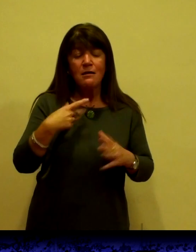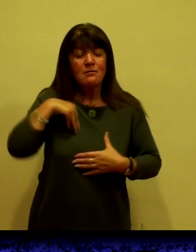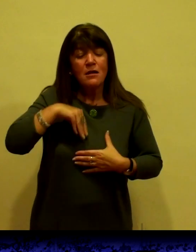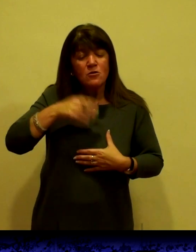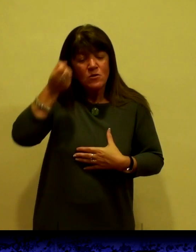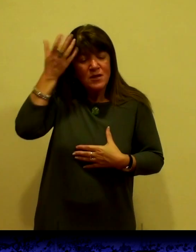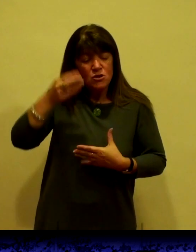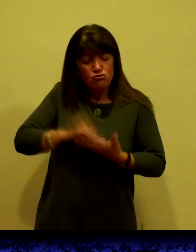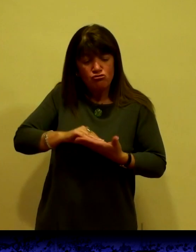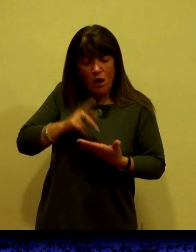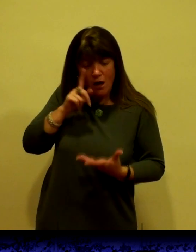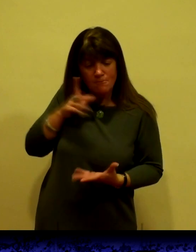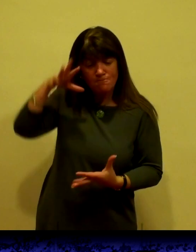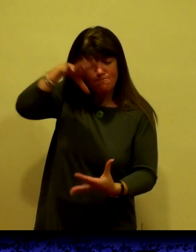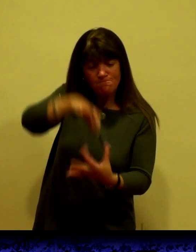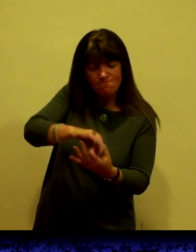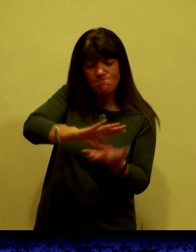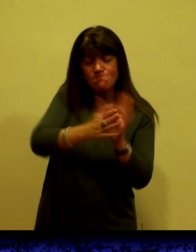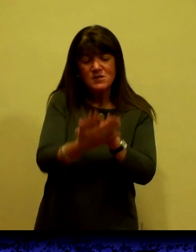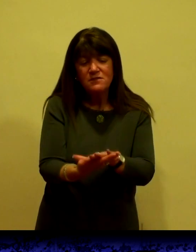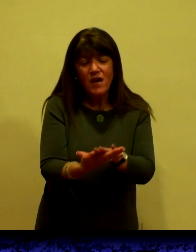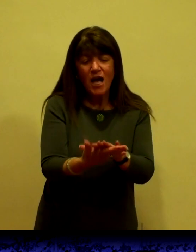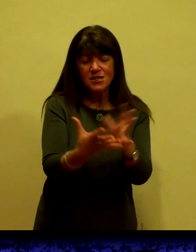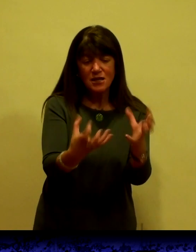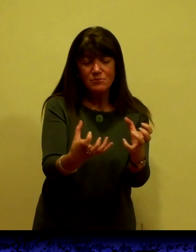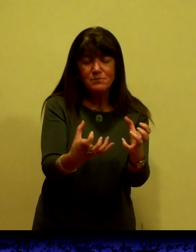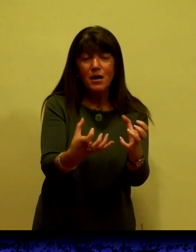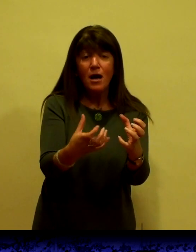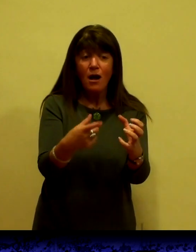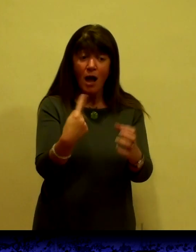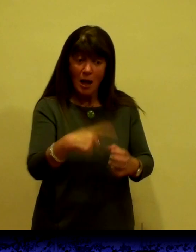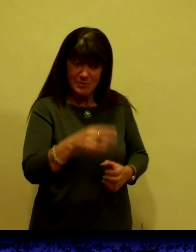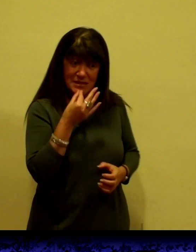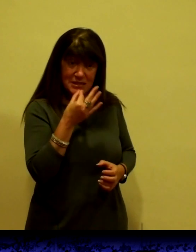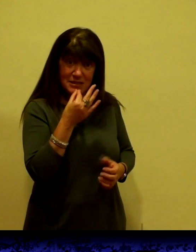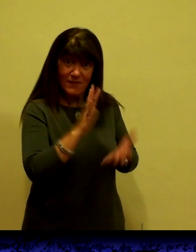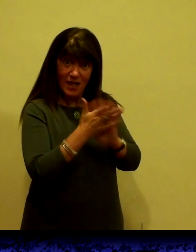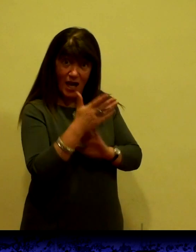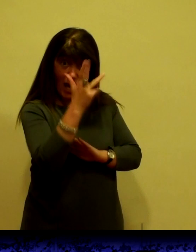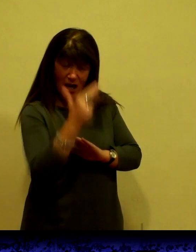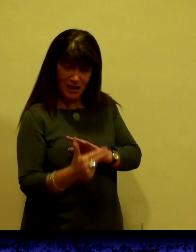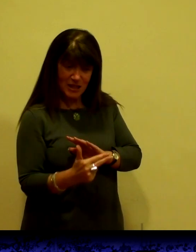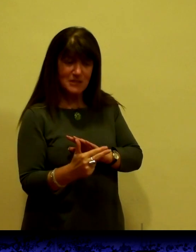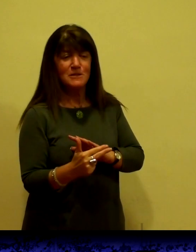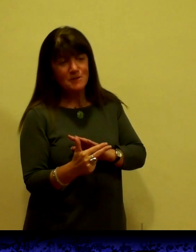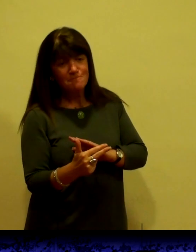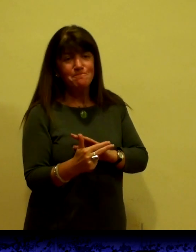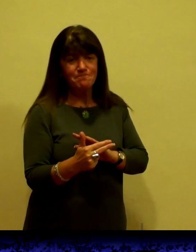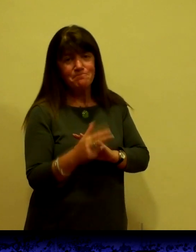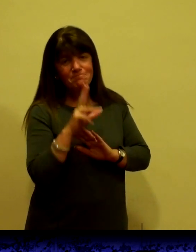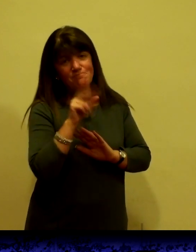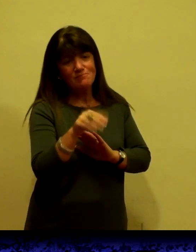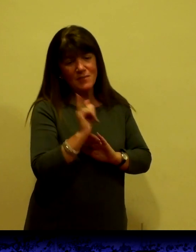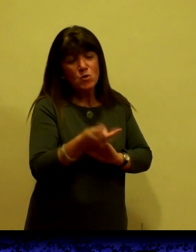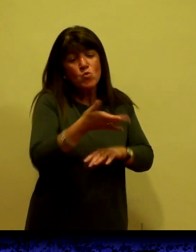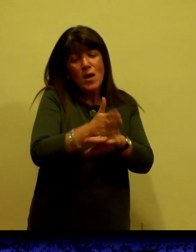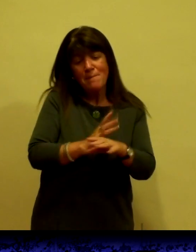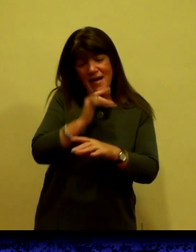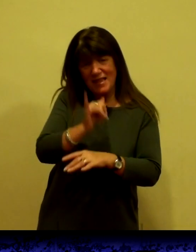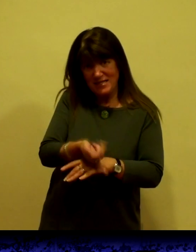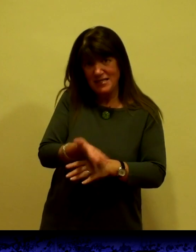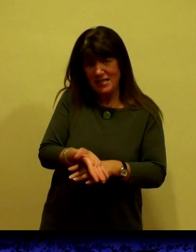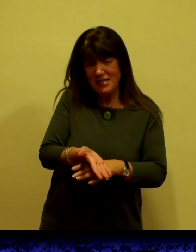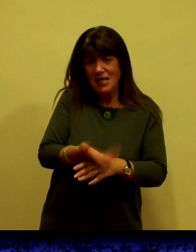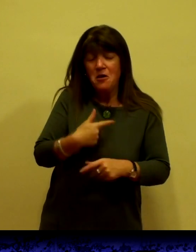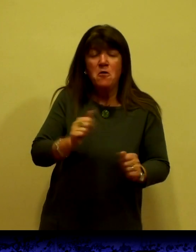realtà comunque. E questo vuol dire essere artisti, diciamo che è una parte dei pezzi, perché io non credo